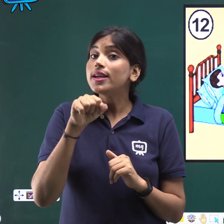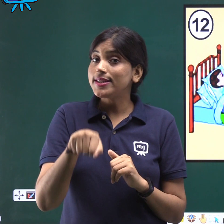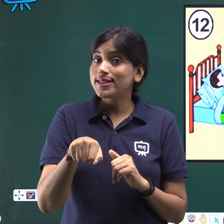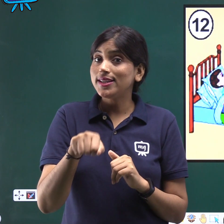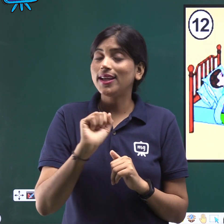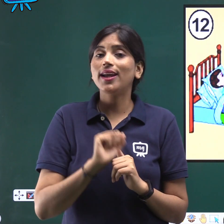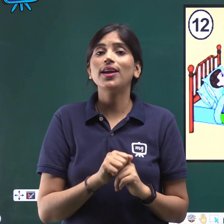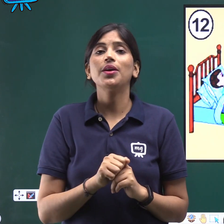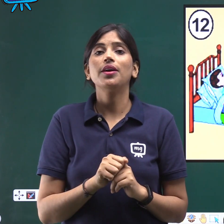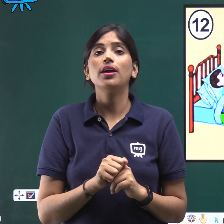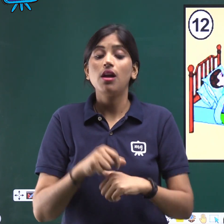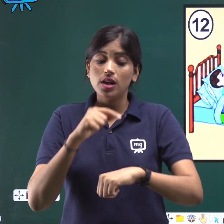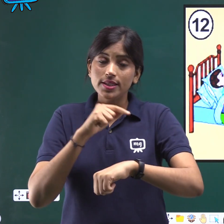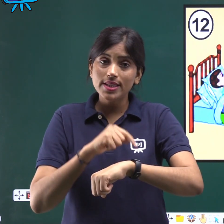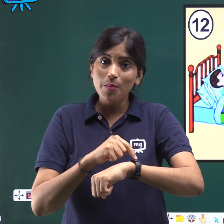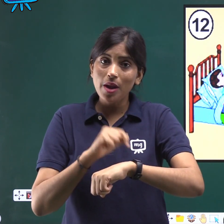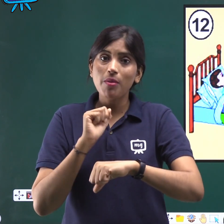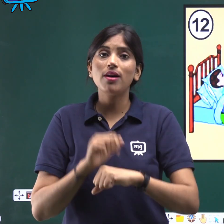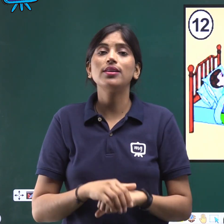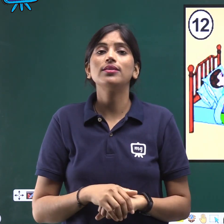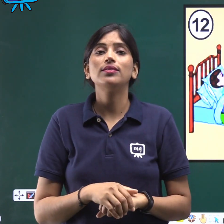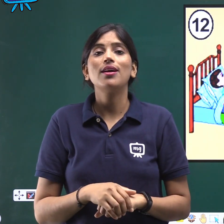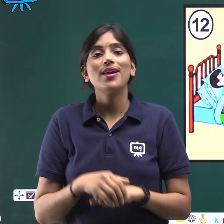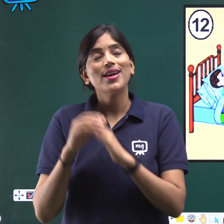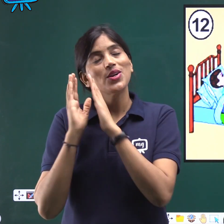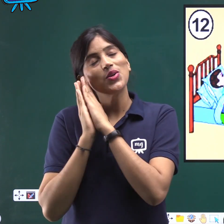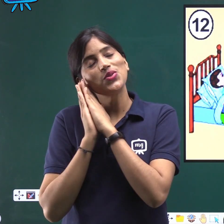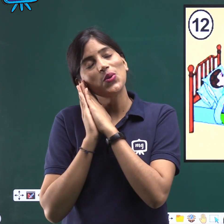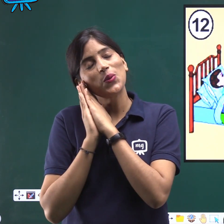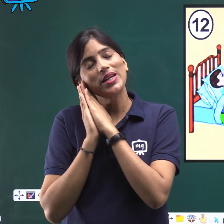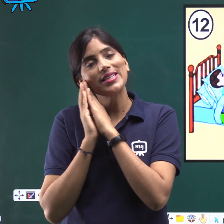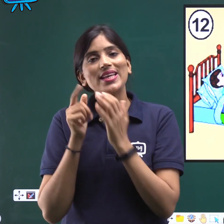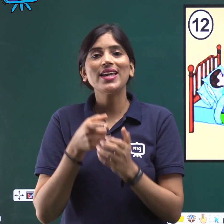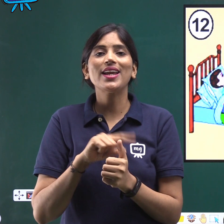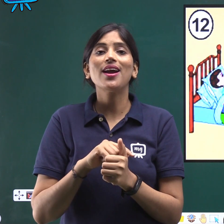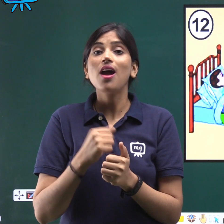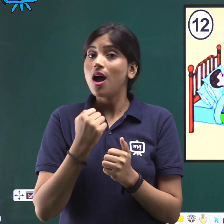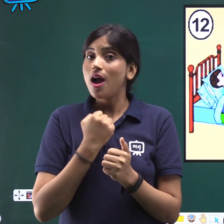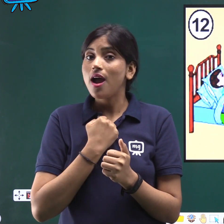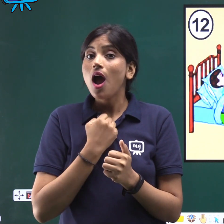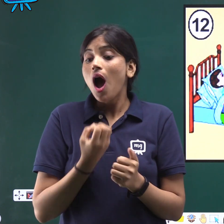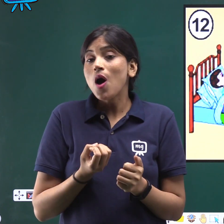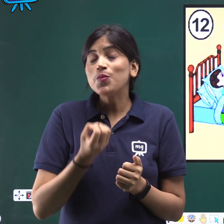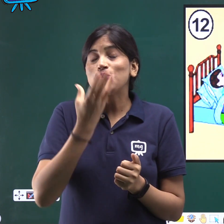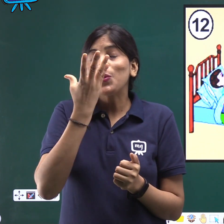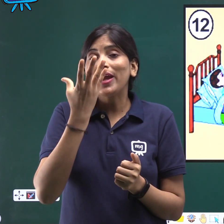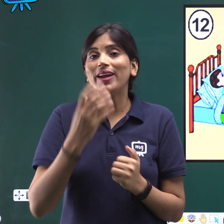इसलिए समय पर सोने से हम